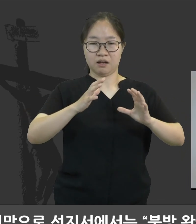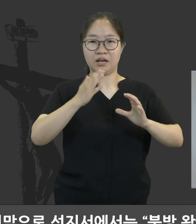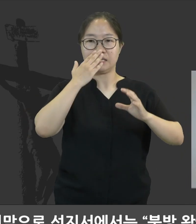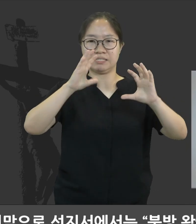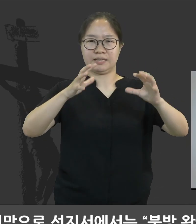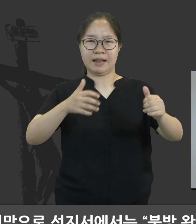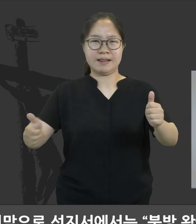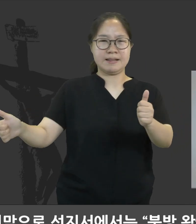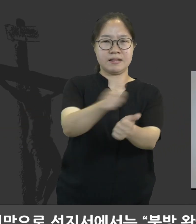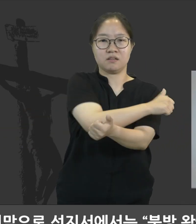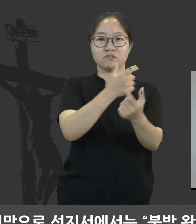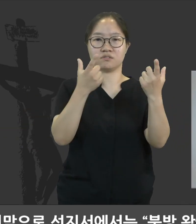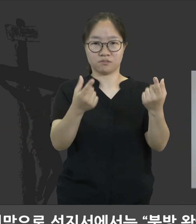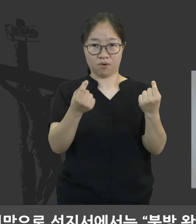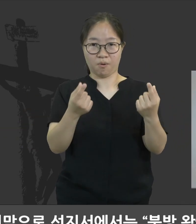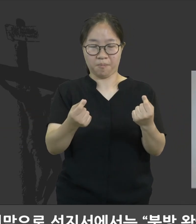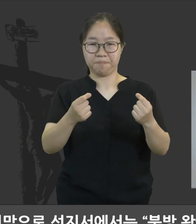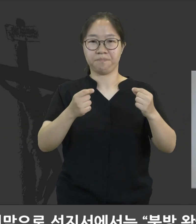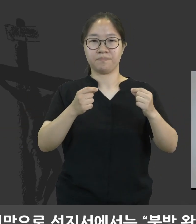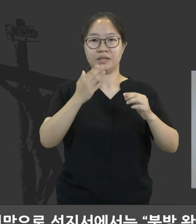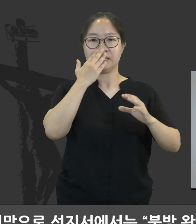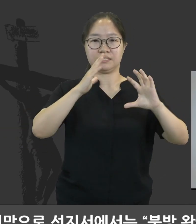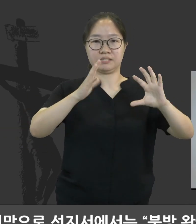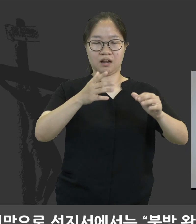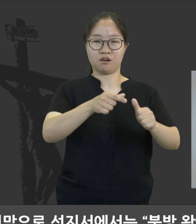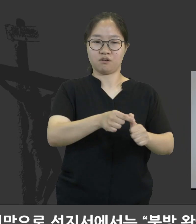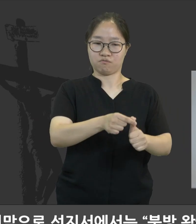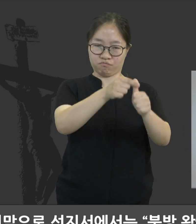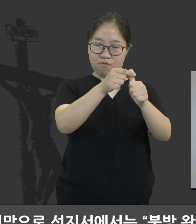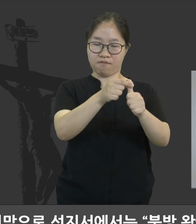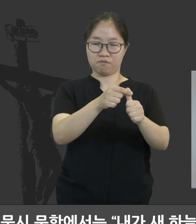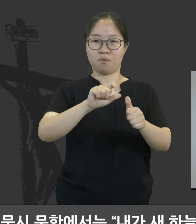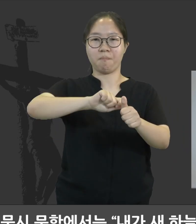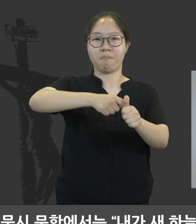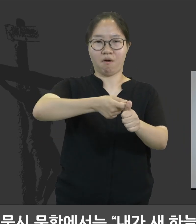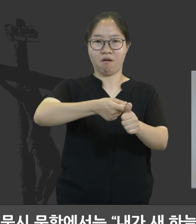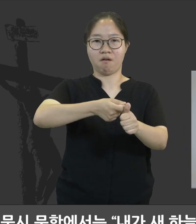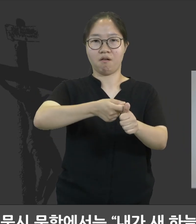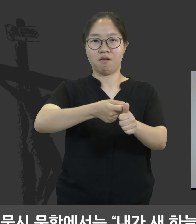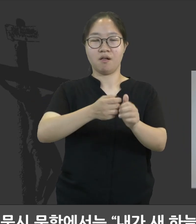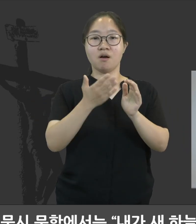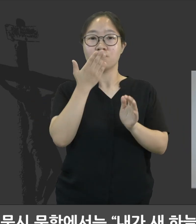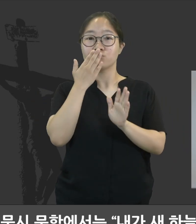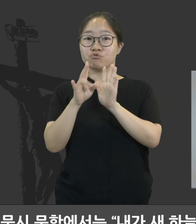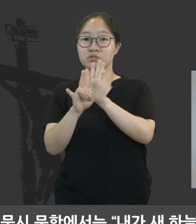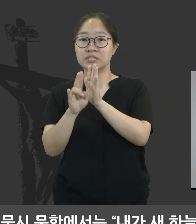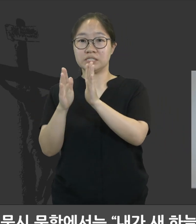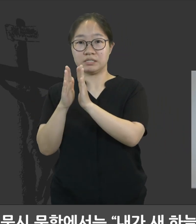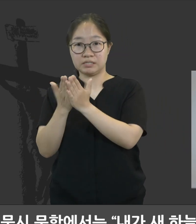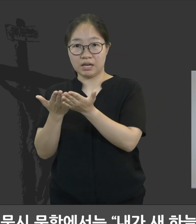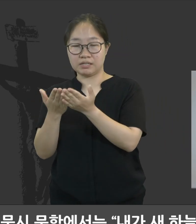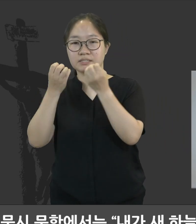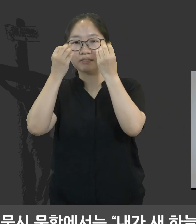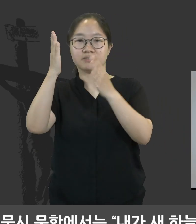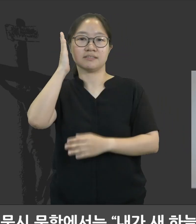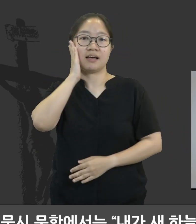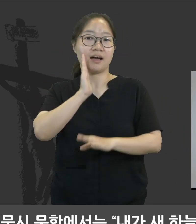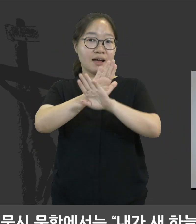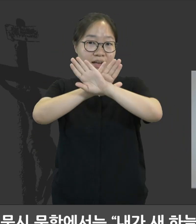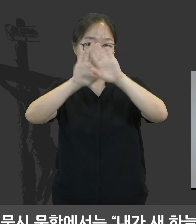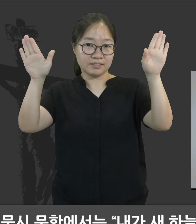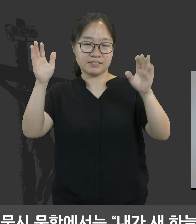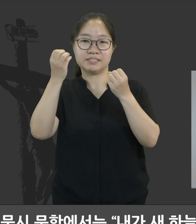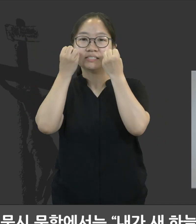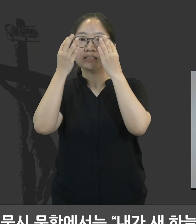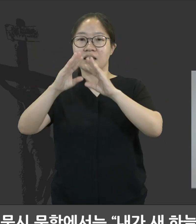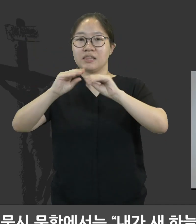이 땅에서의 구원과 재앙이 선포되지만 묵시문학에서는 내가 새 하늘과 새 땅을